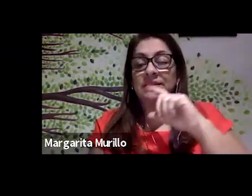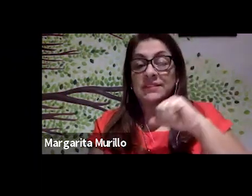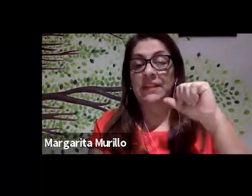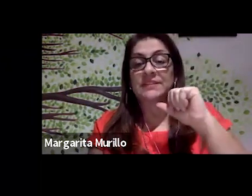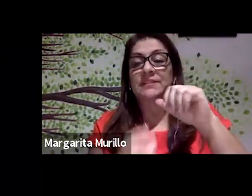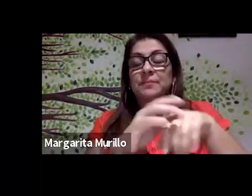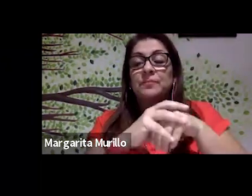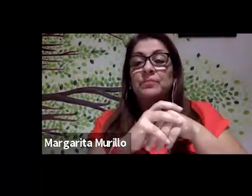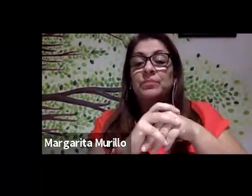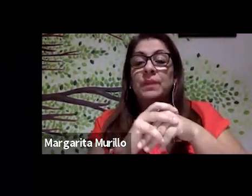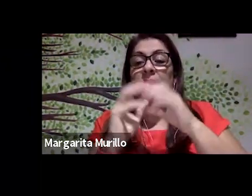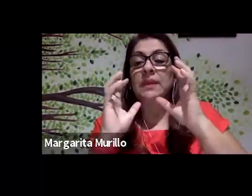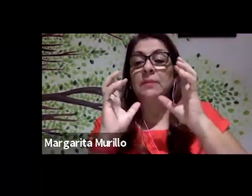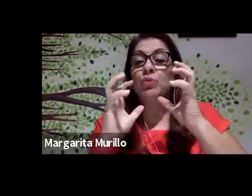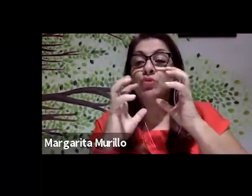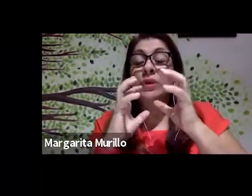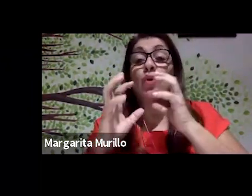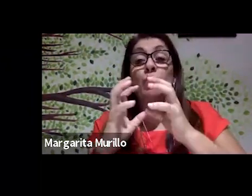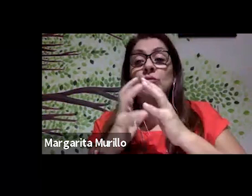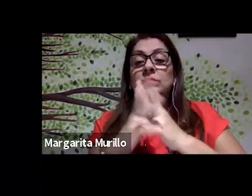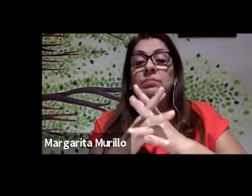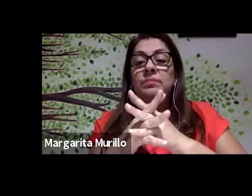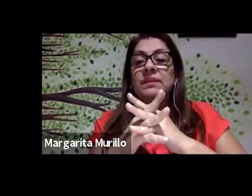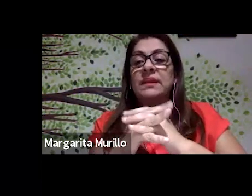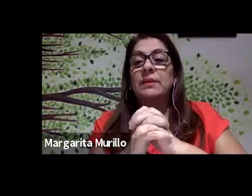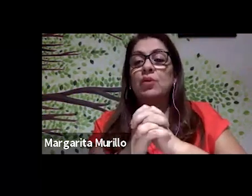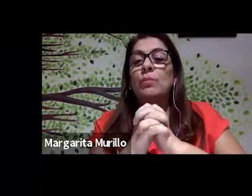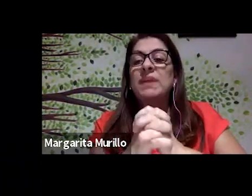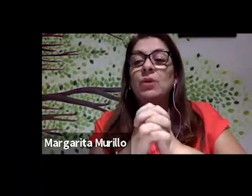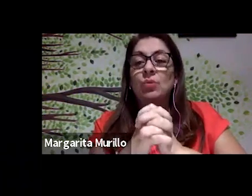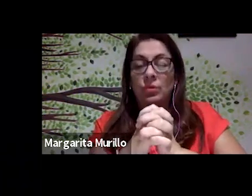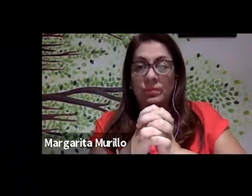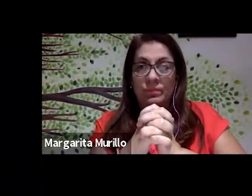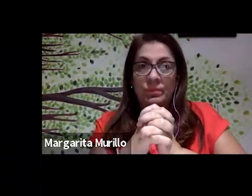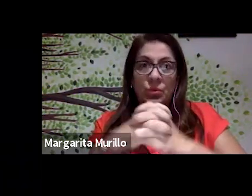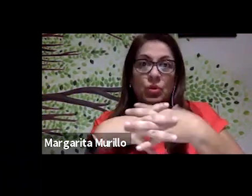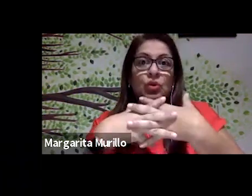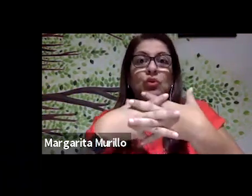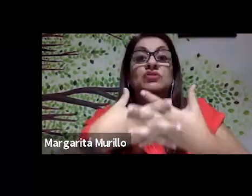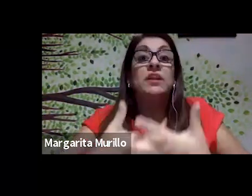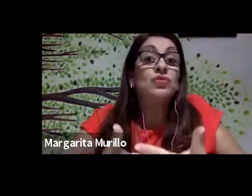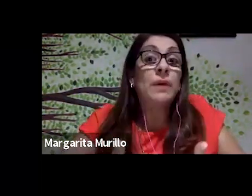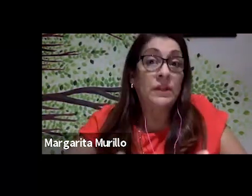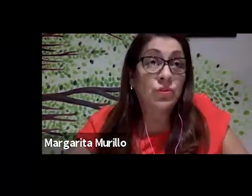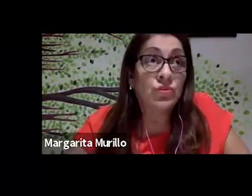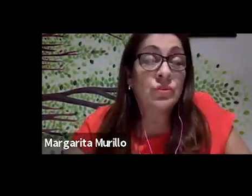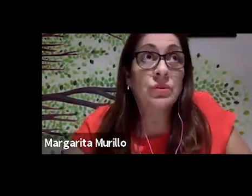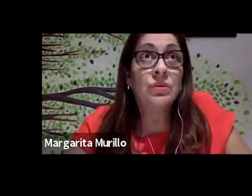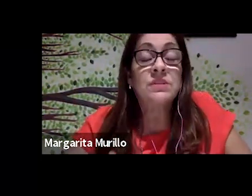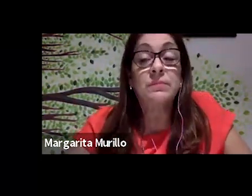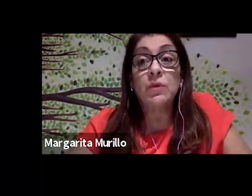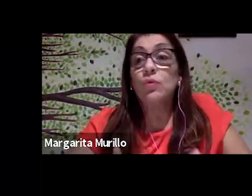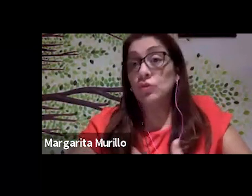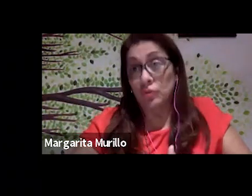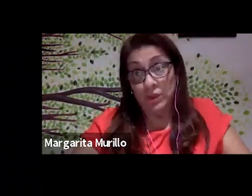en estas tres y el punto en común tiene que ver con vínculo los seres humanos